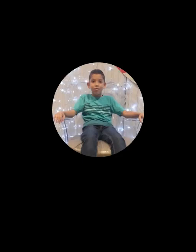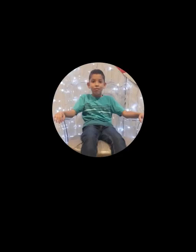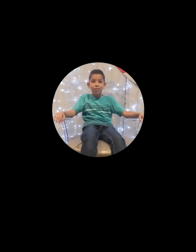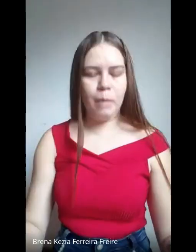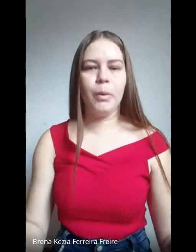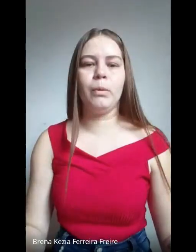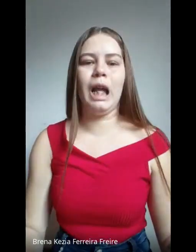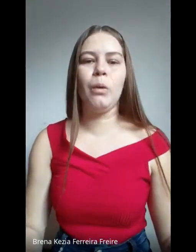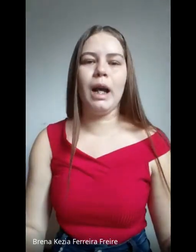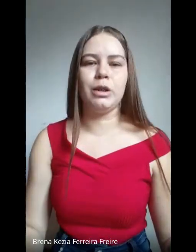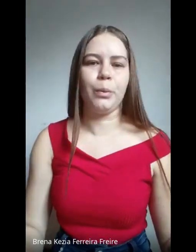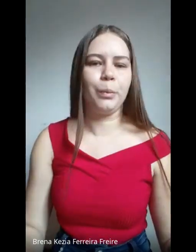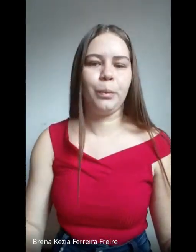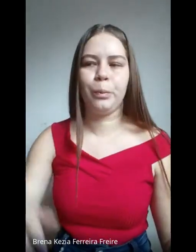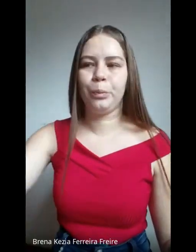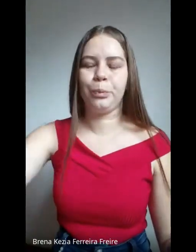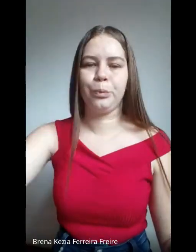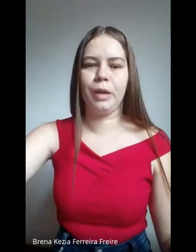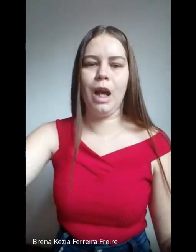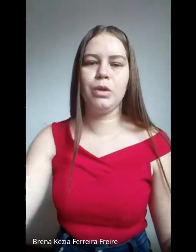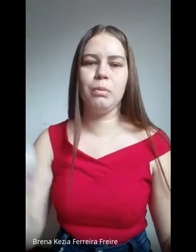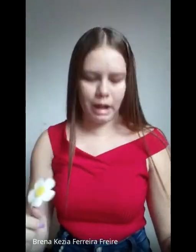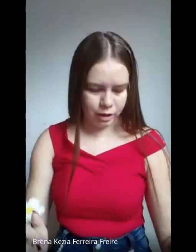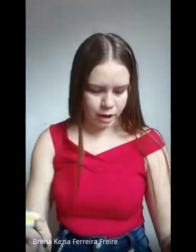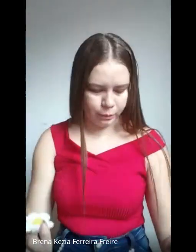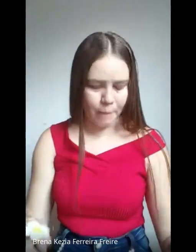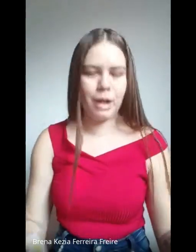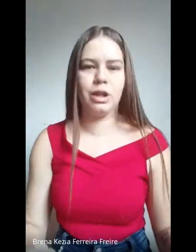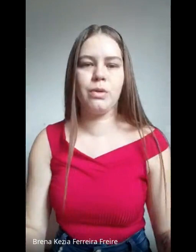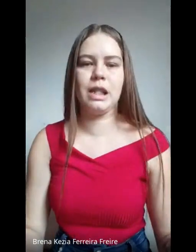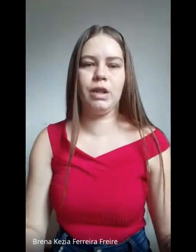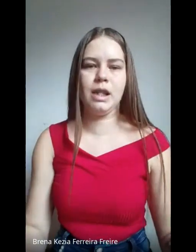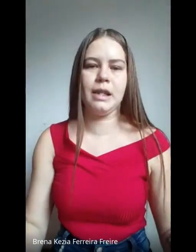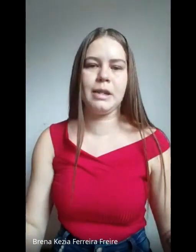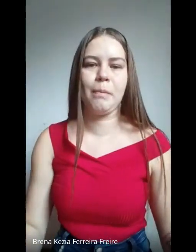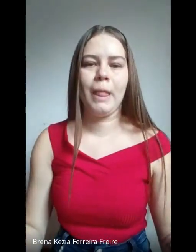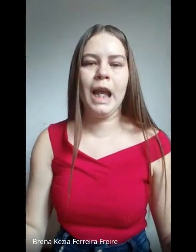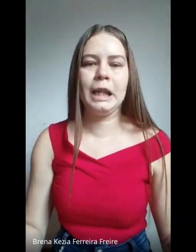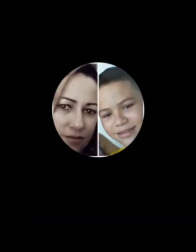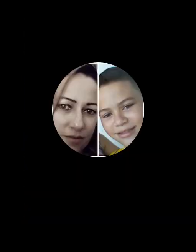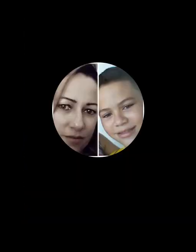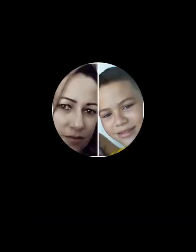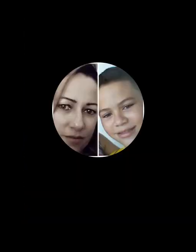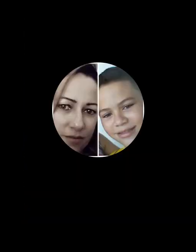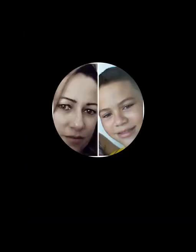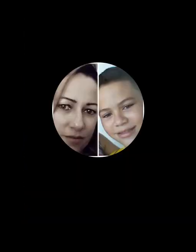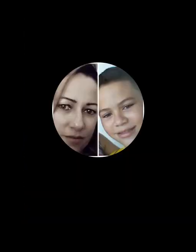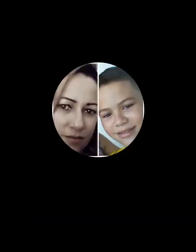Não, meu amor, na 4. Na última questão, da página 226. Renan? Aqui mesmo, tio.